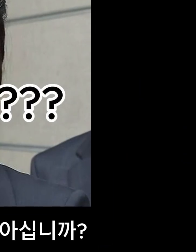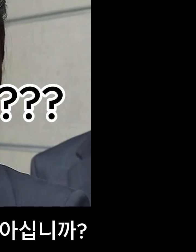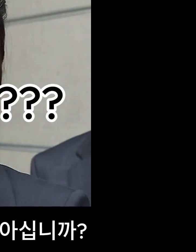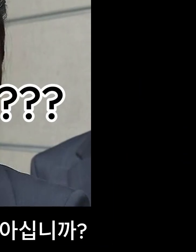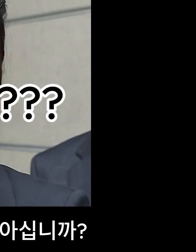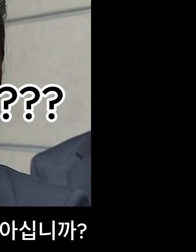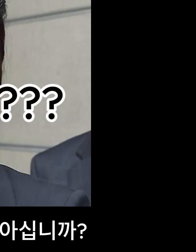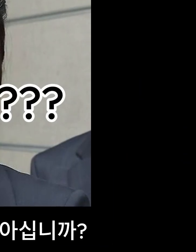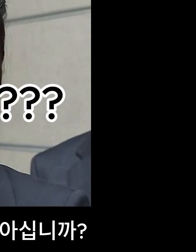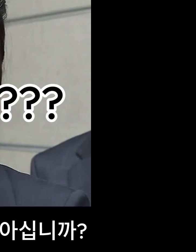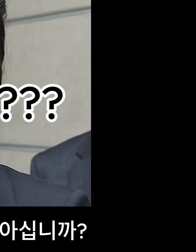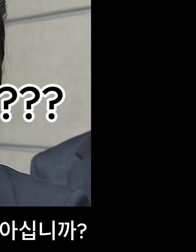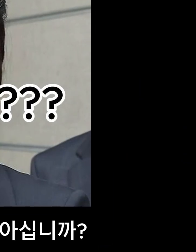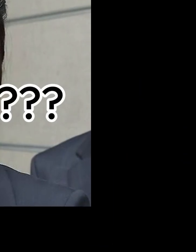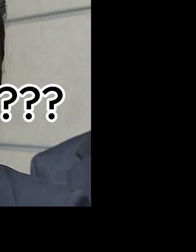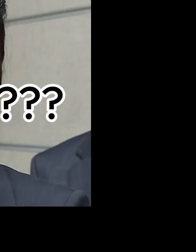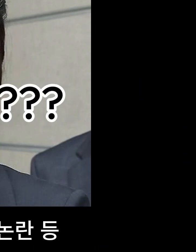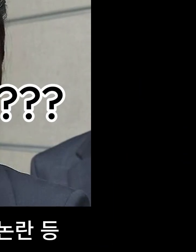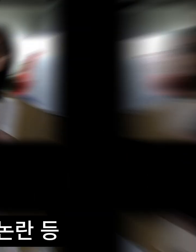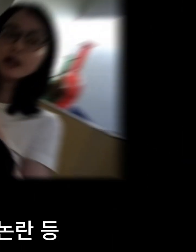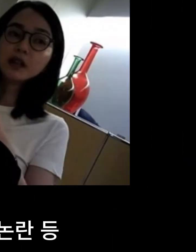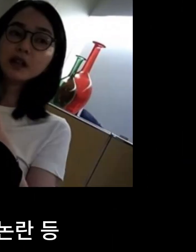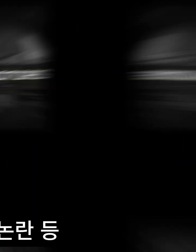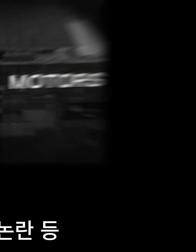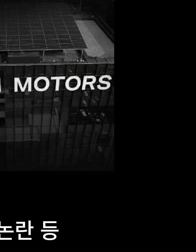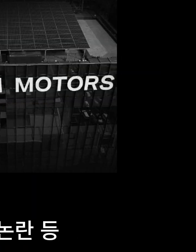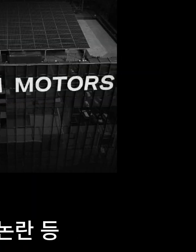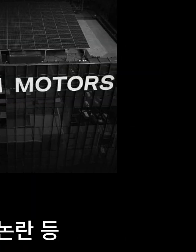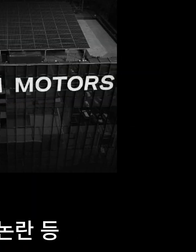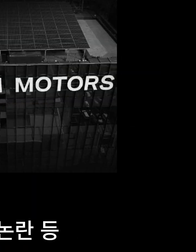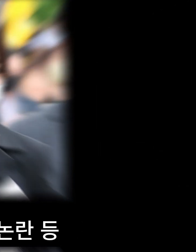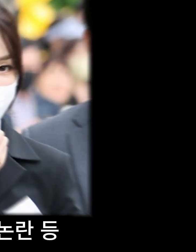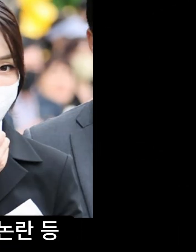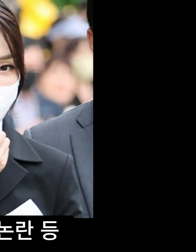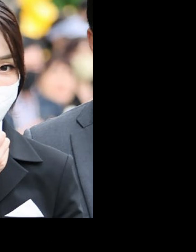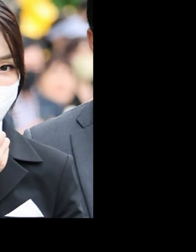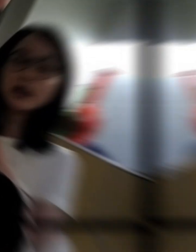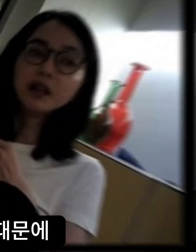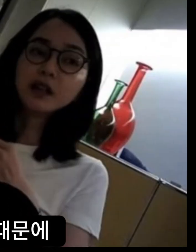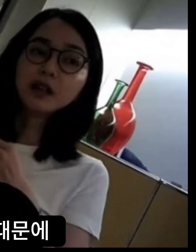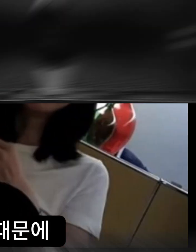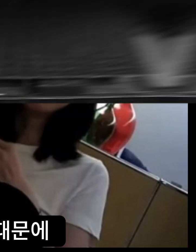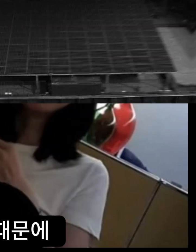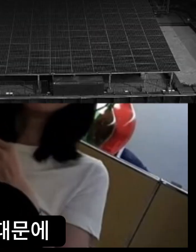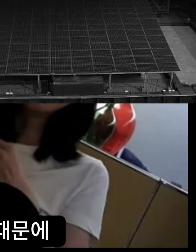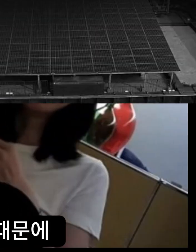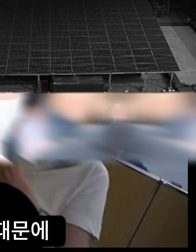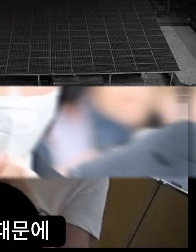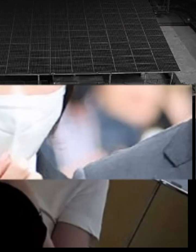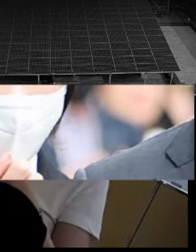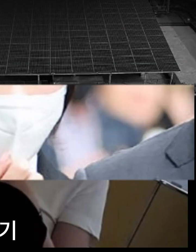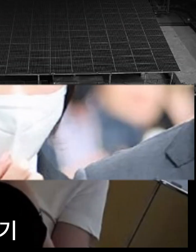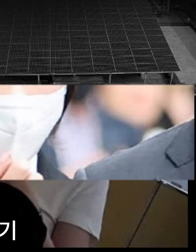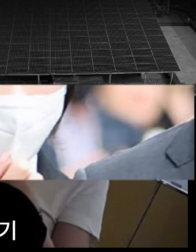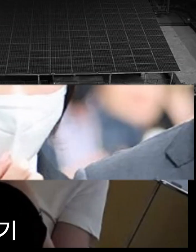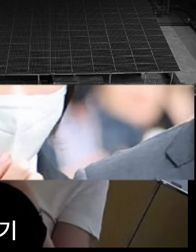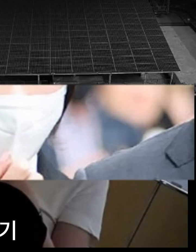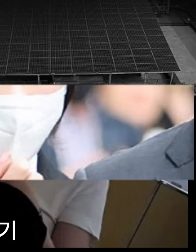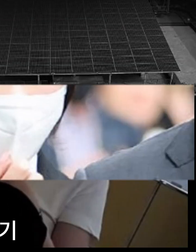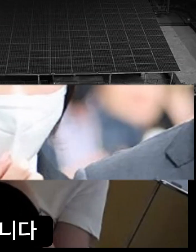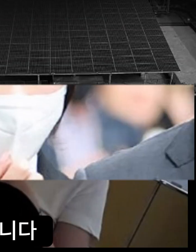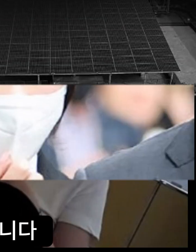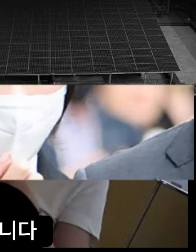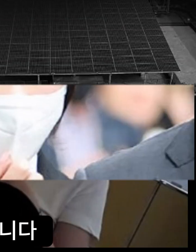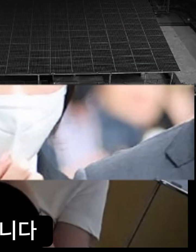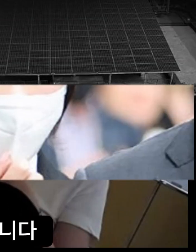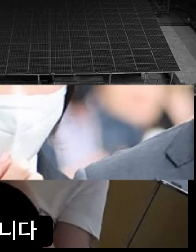여러분 혹시 김건희법을 아십니까? 명품백, 주가 조작, 국정 논란 등 많은 이슈들이 있기 때문에 바로 이거다